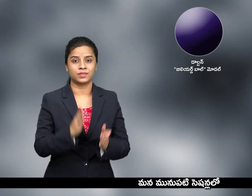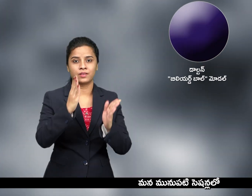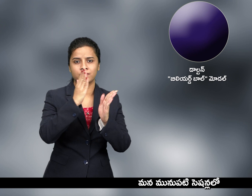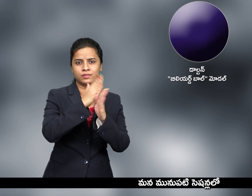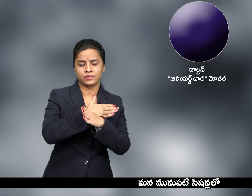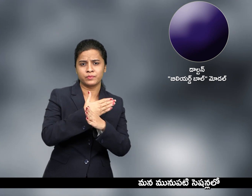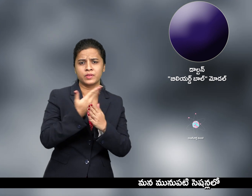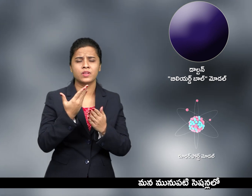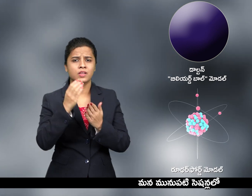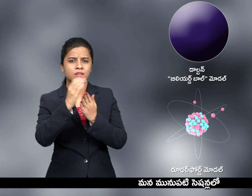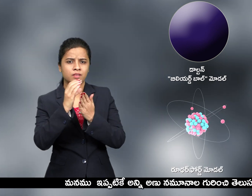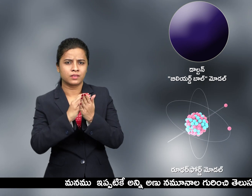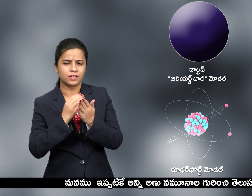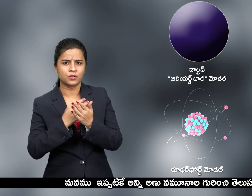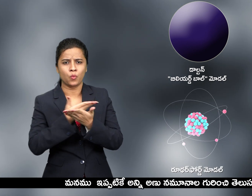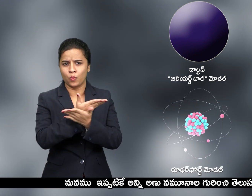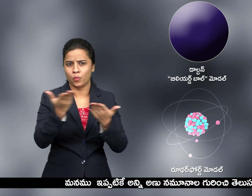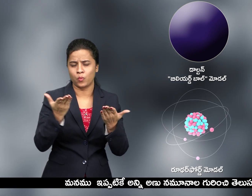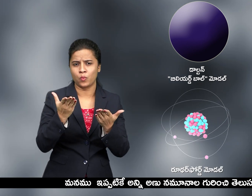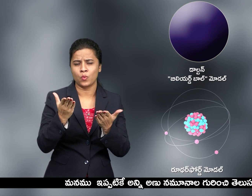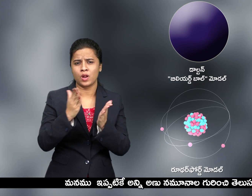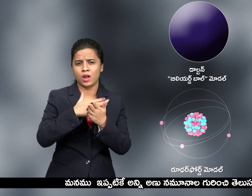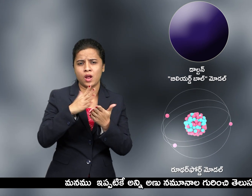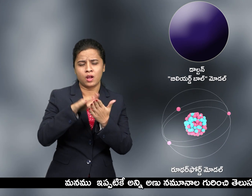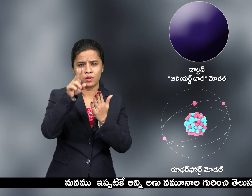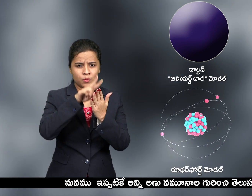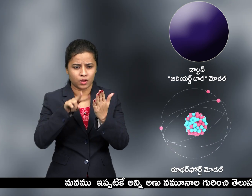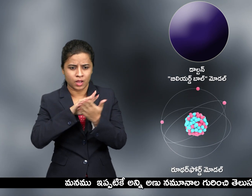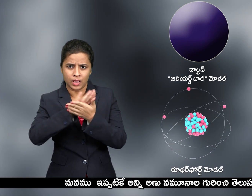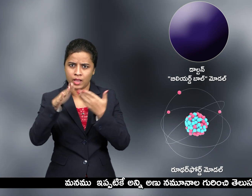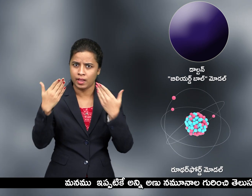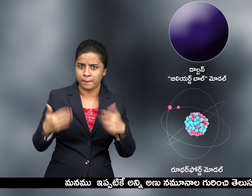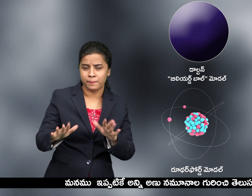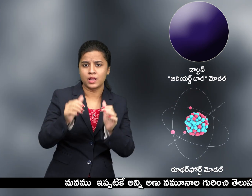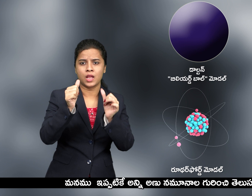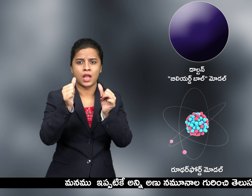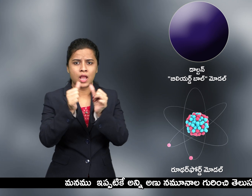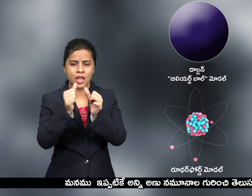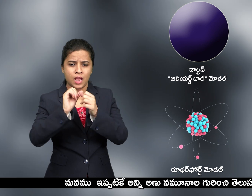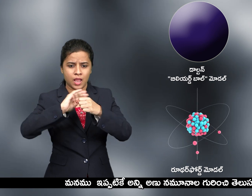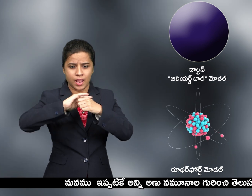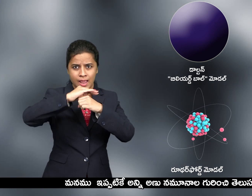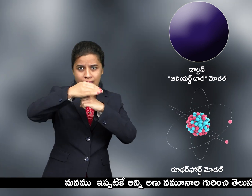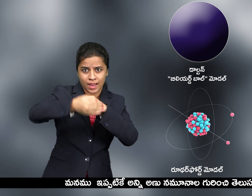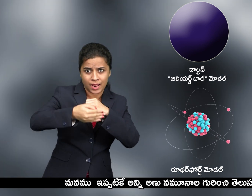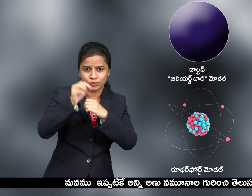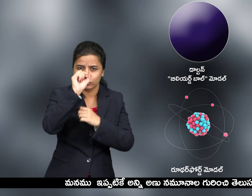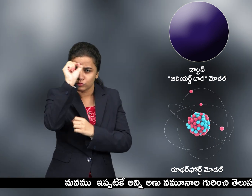మన మునుపటి సెషన్లలో మనం ఇప్పటికే అన్ని అణు నమూనాల గురించి తెలుసుకున్నాము.